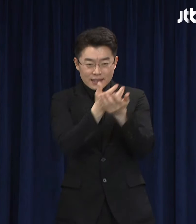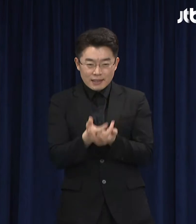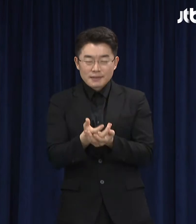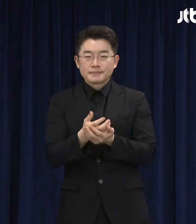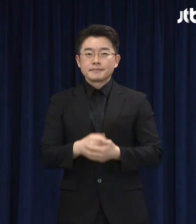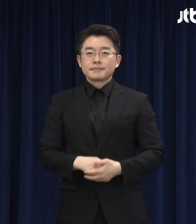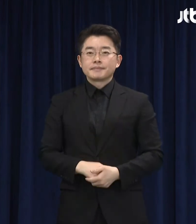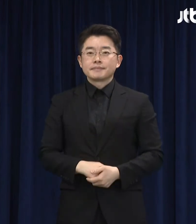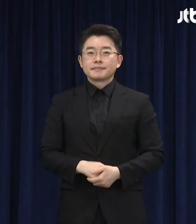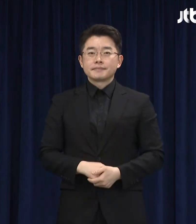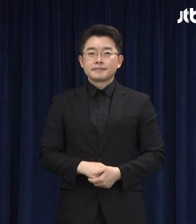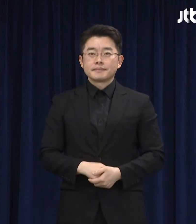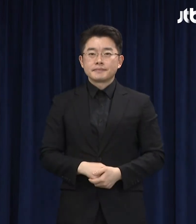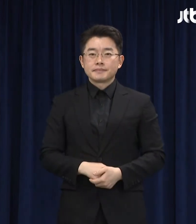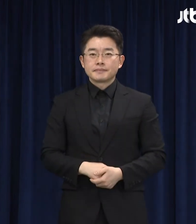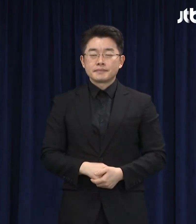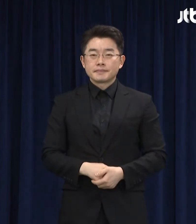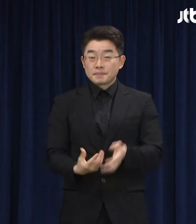아울러서